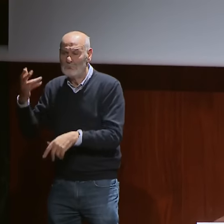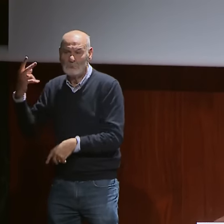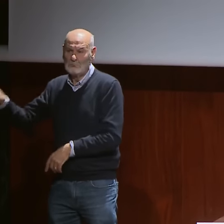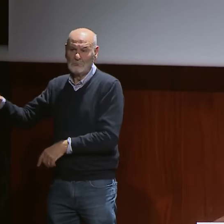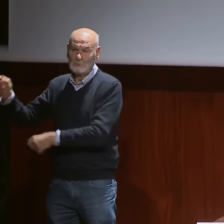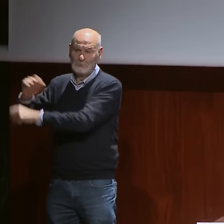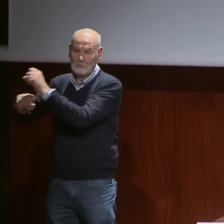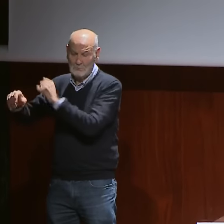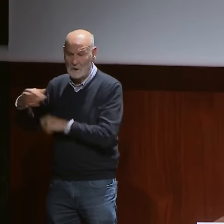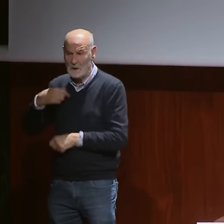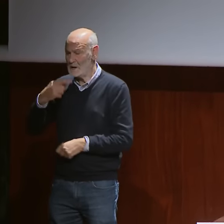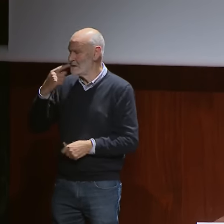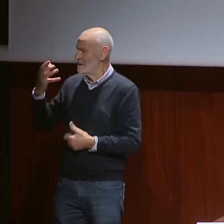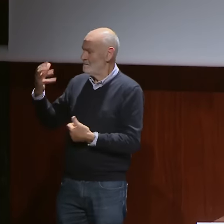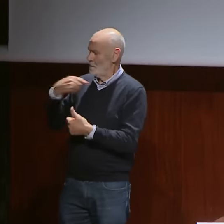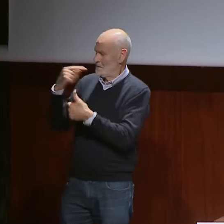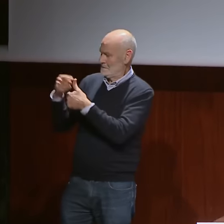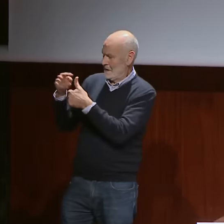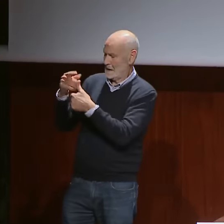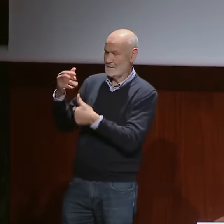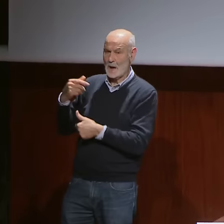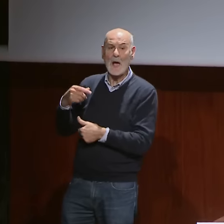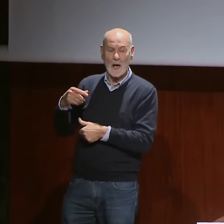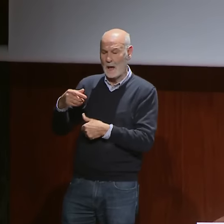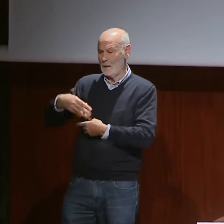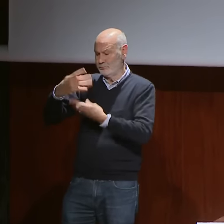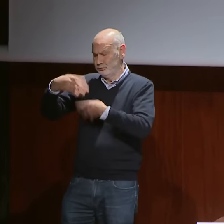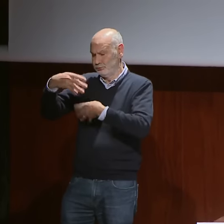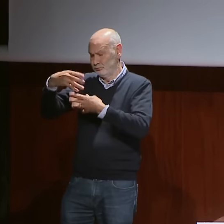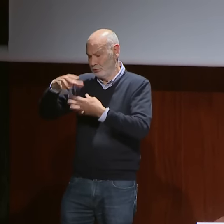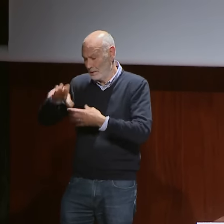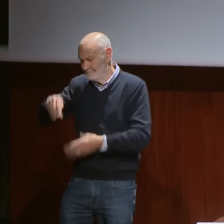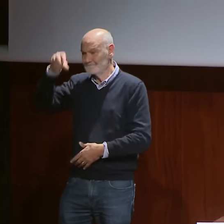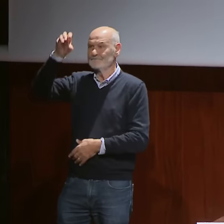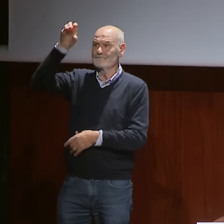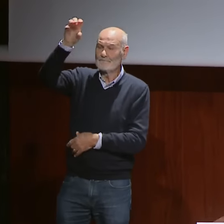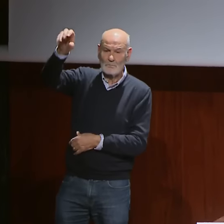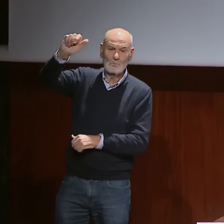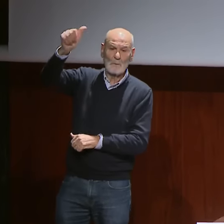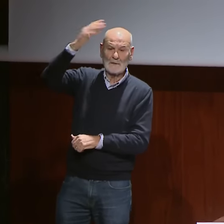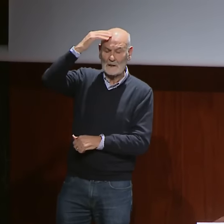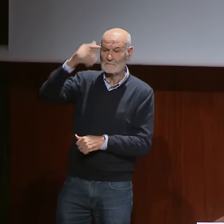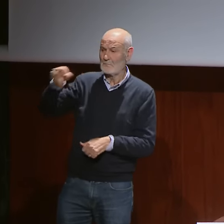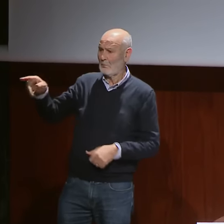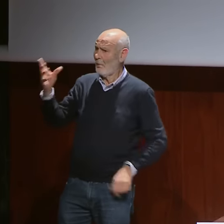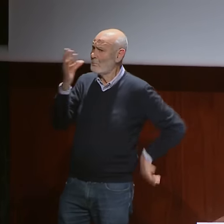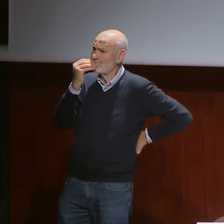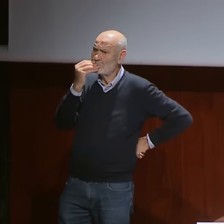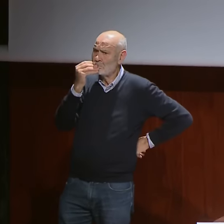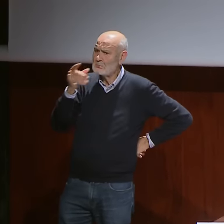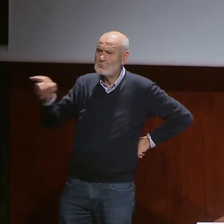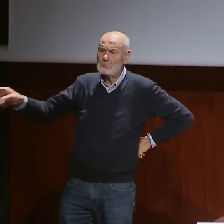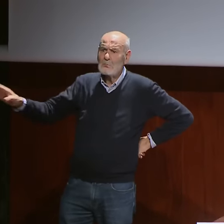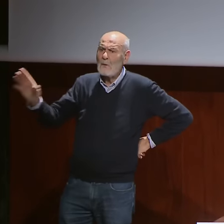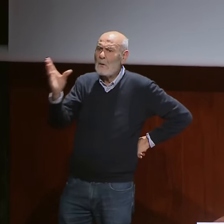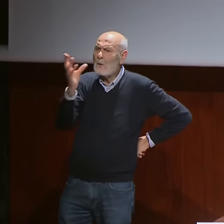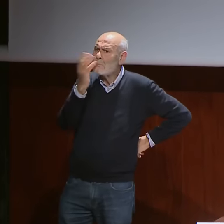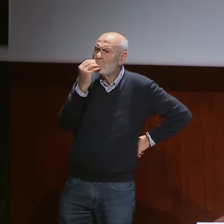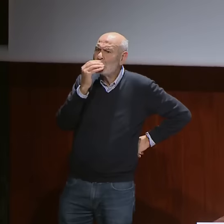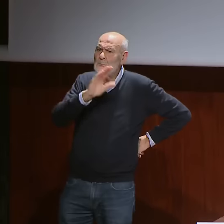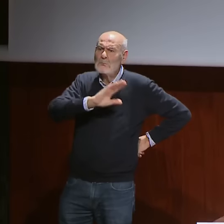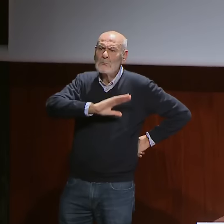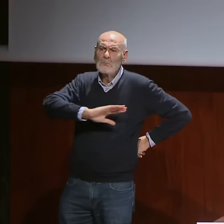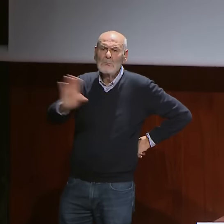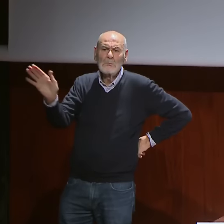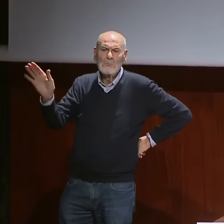créer des chapitres. Après, elle a proposé des titres de chapitres. Voilà, c'était bon. Tu veux parler de quoi d'abord ? Donc ça, ok. Donc on retrouvait les